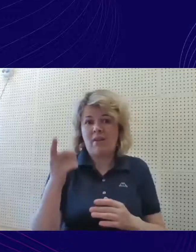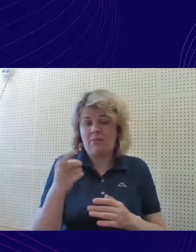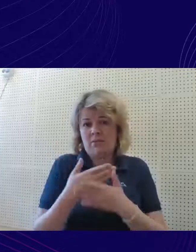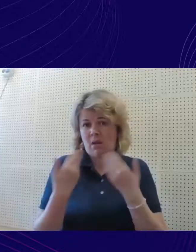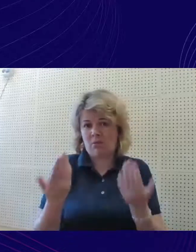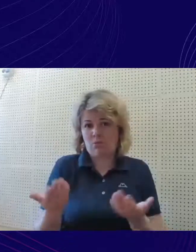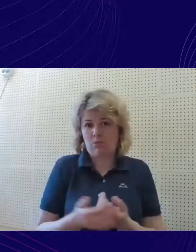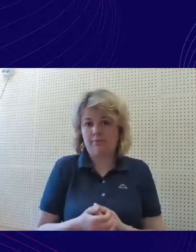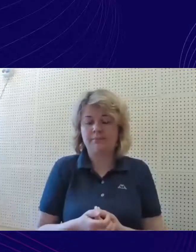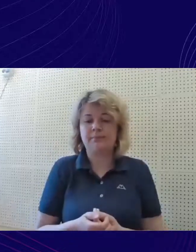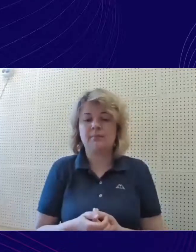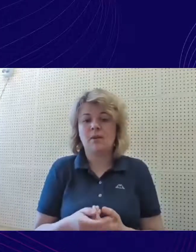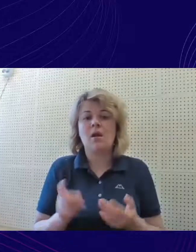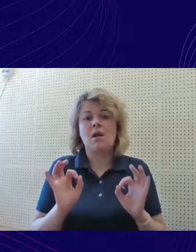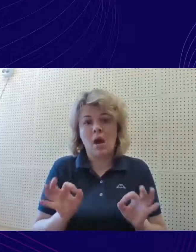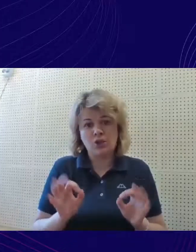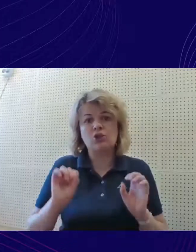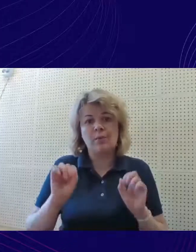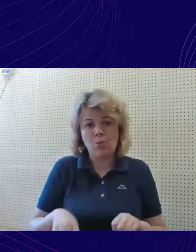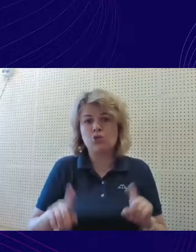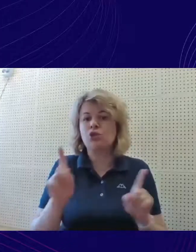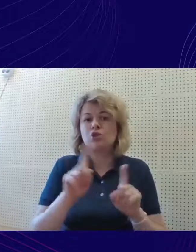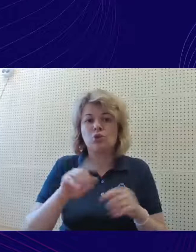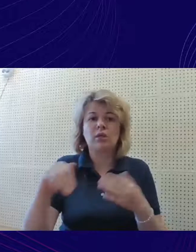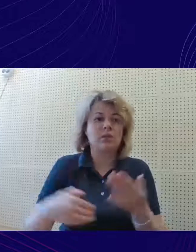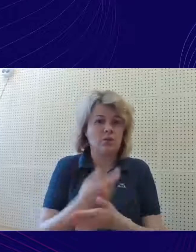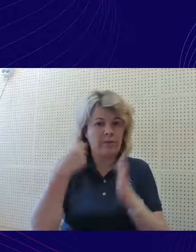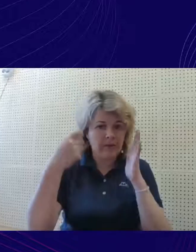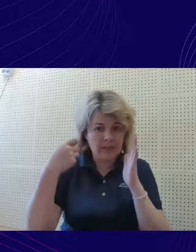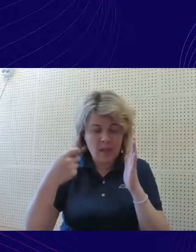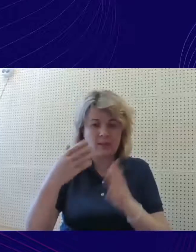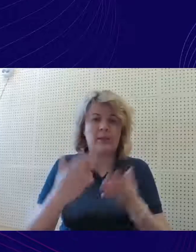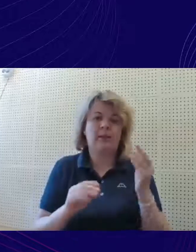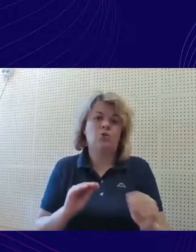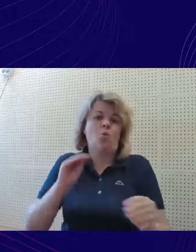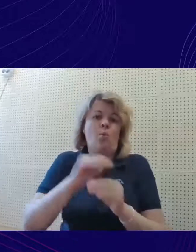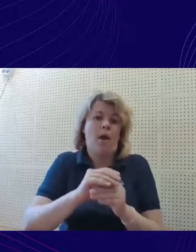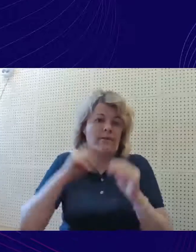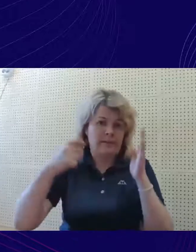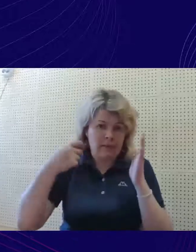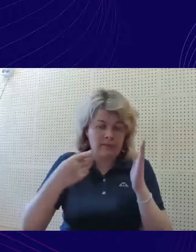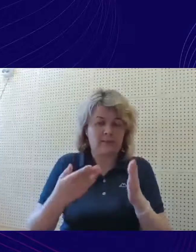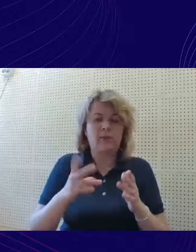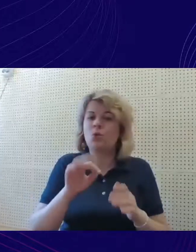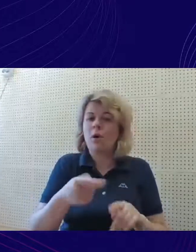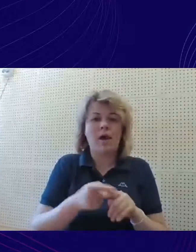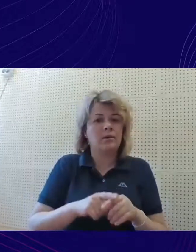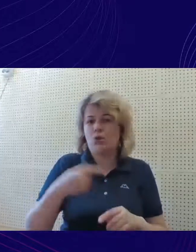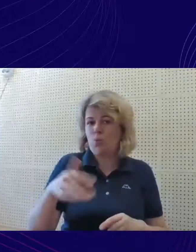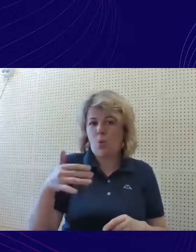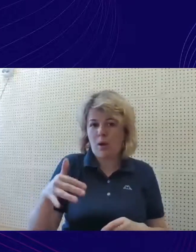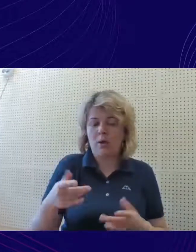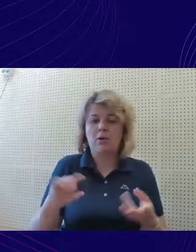Конечно, можно что-то переснять или доснять. Но это дорого, это